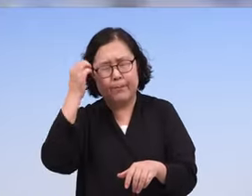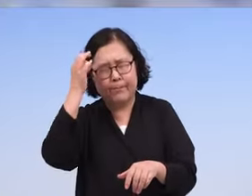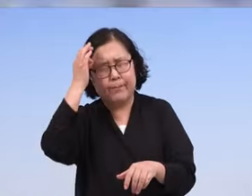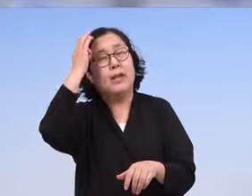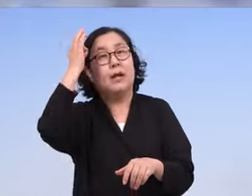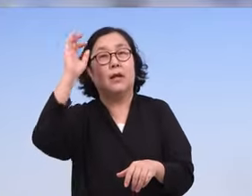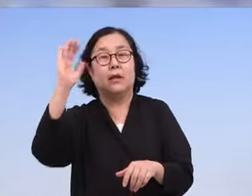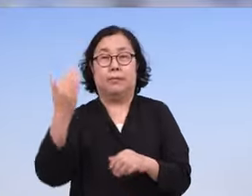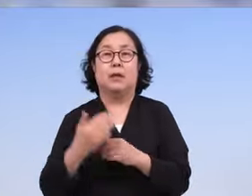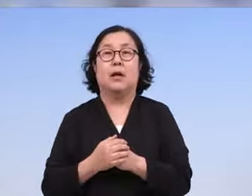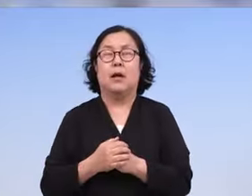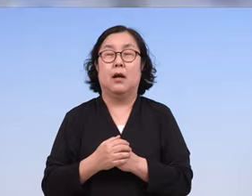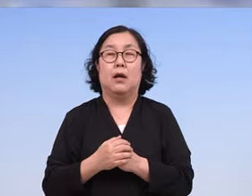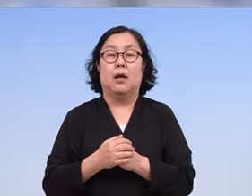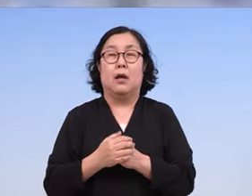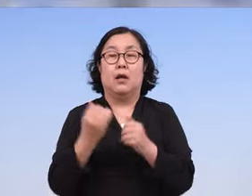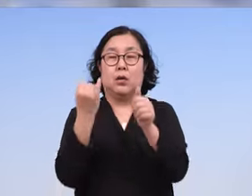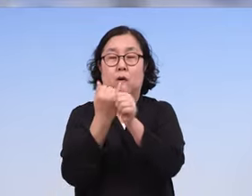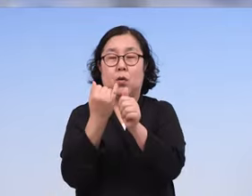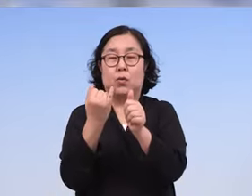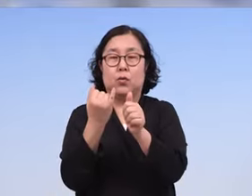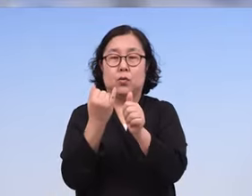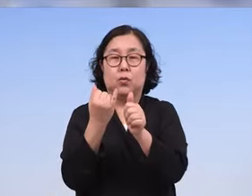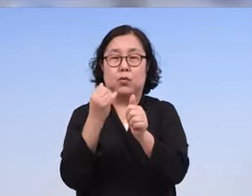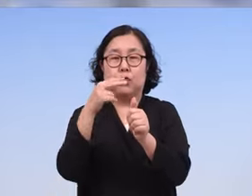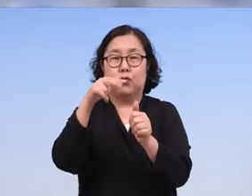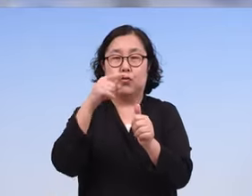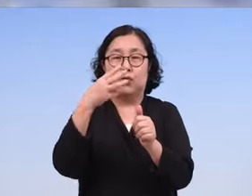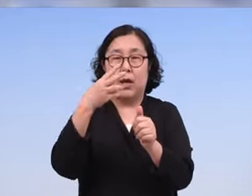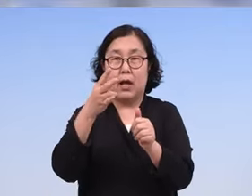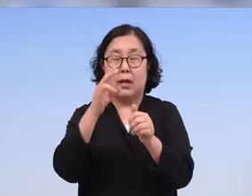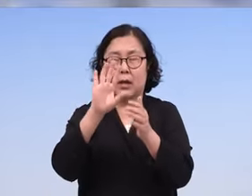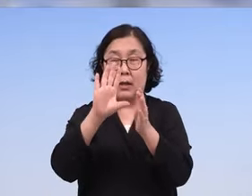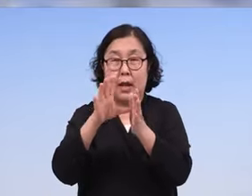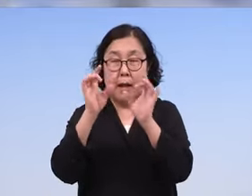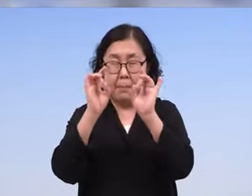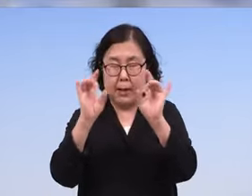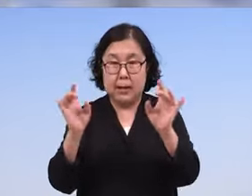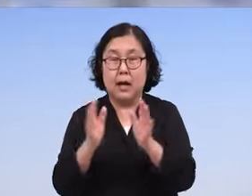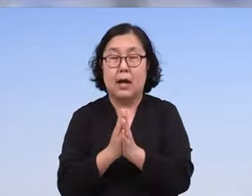걸 자각하게 해주시네. 결혼 주례할 때마다